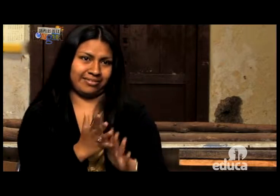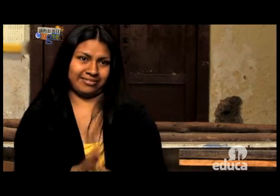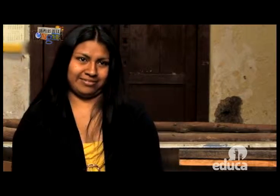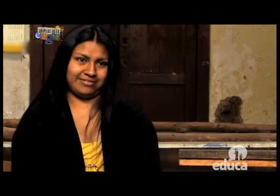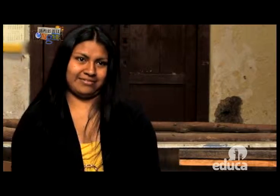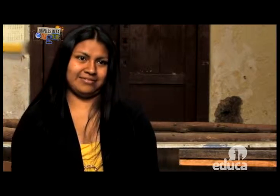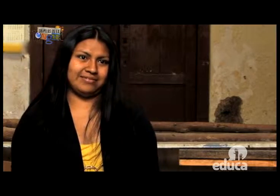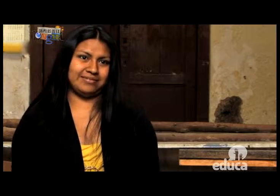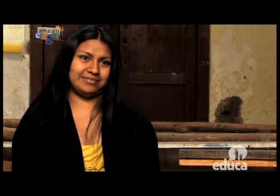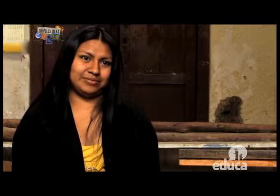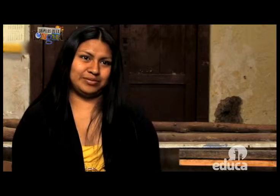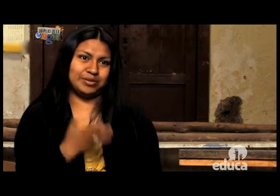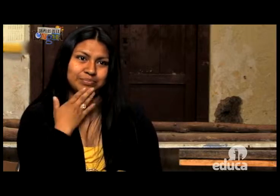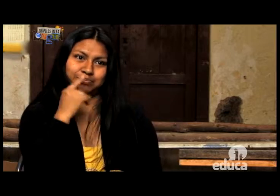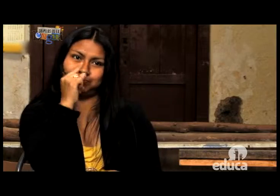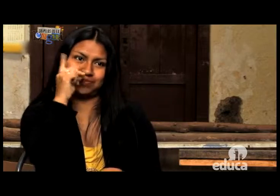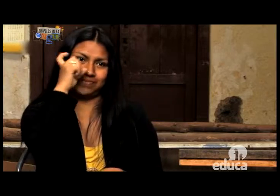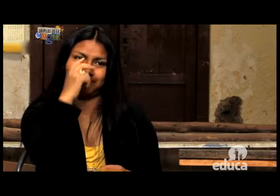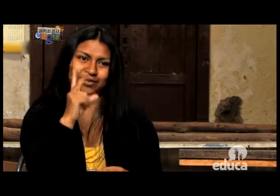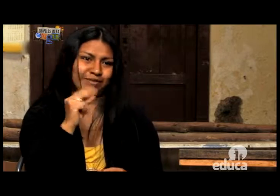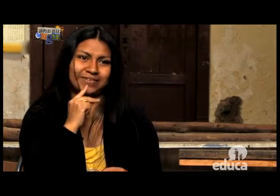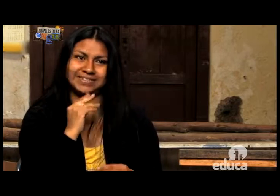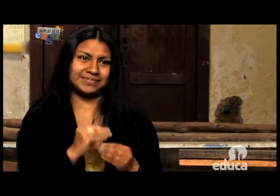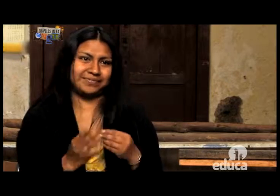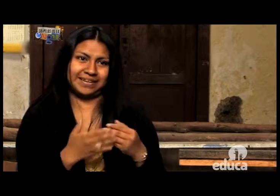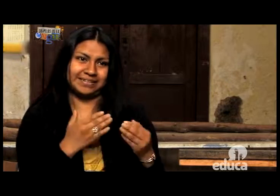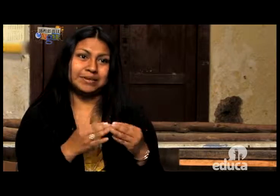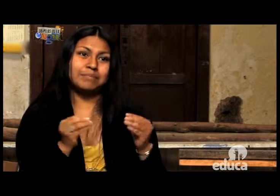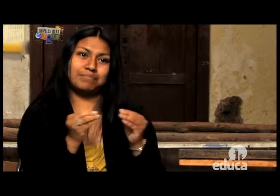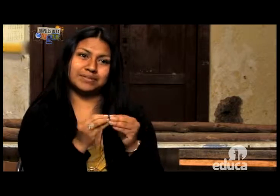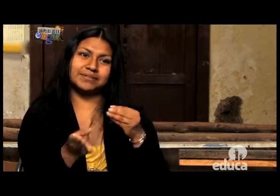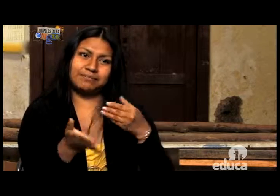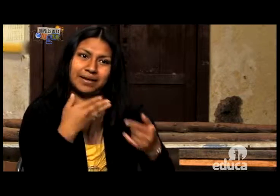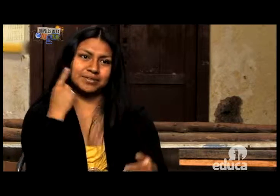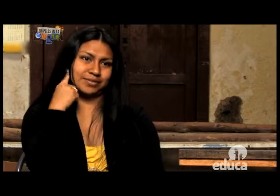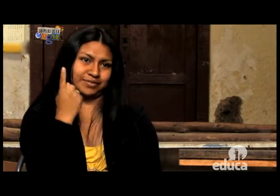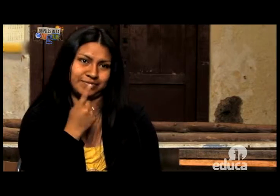señas. Por eso para mí es preferible que sea una persona sorda.